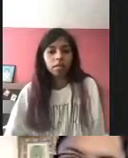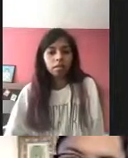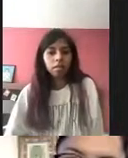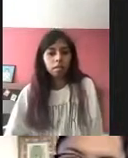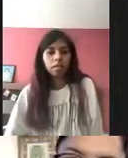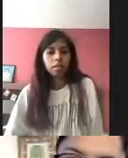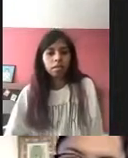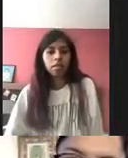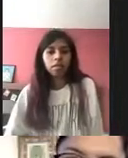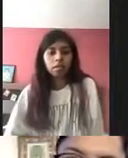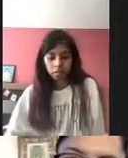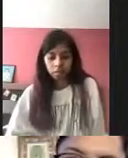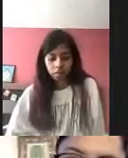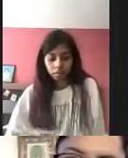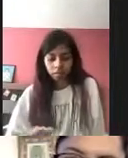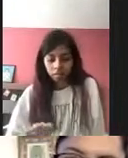tu nombre, no?